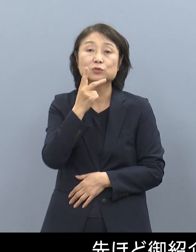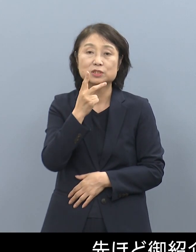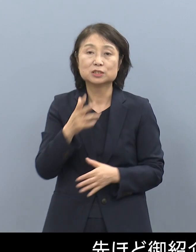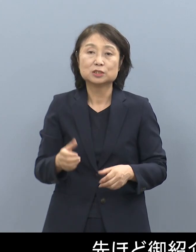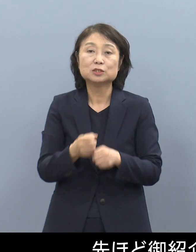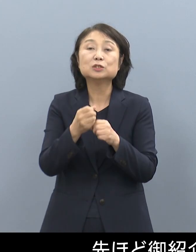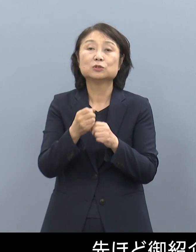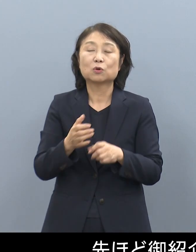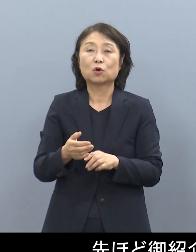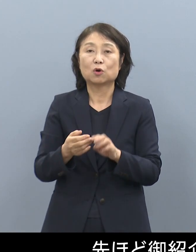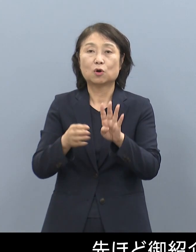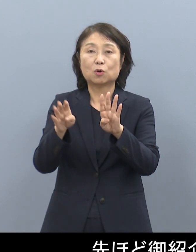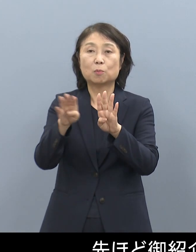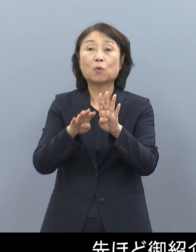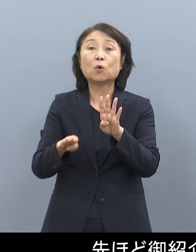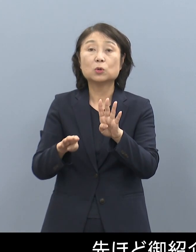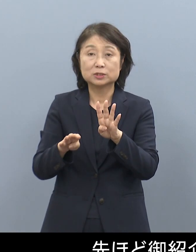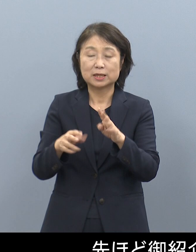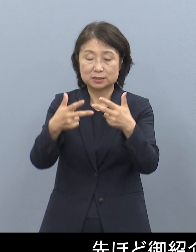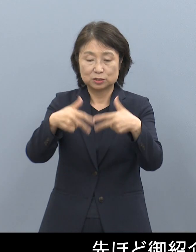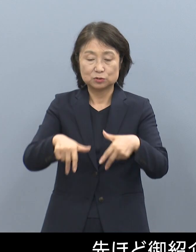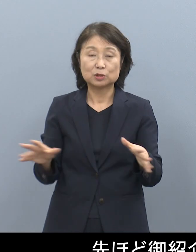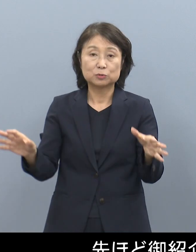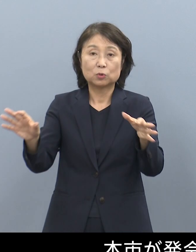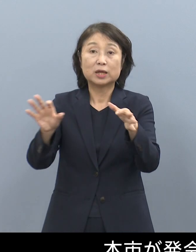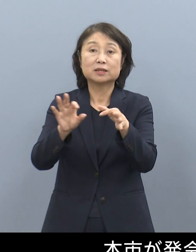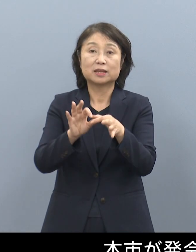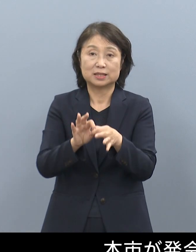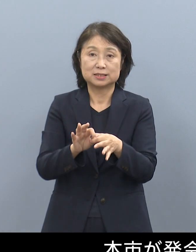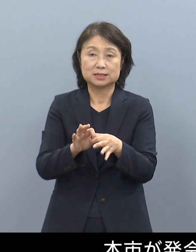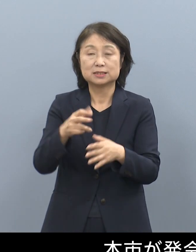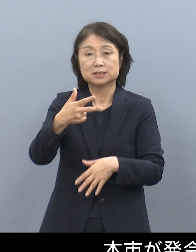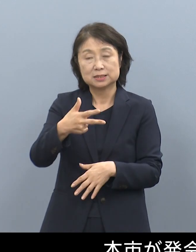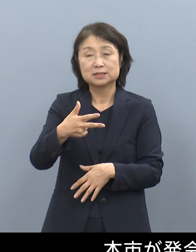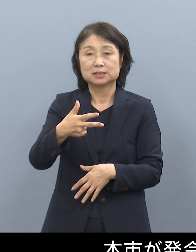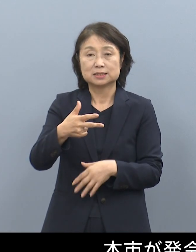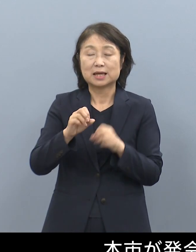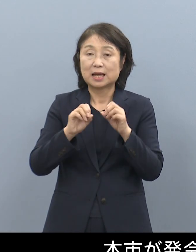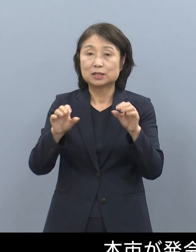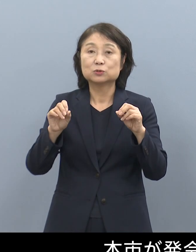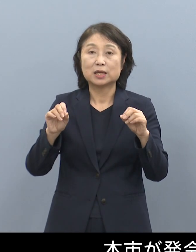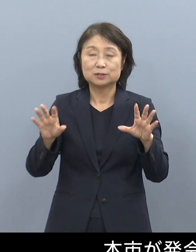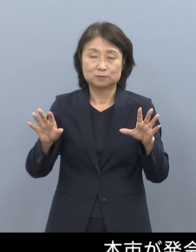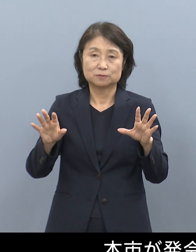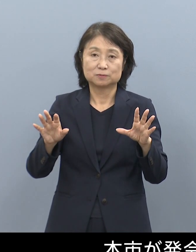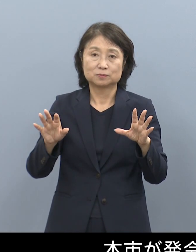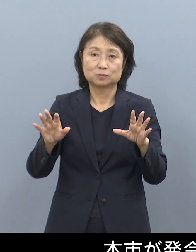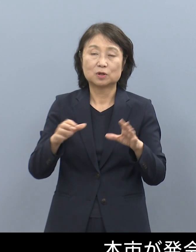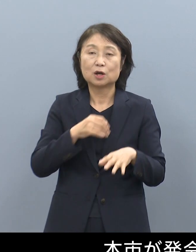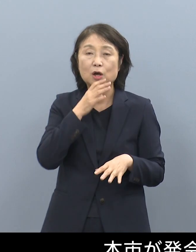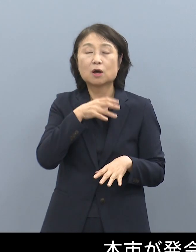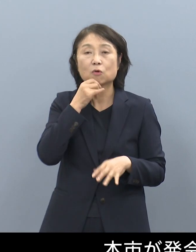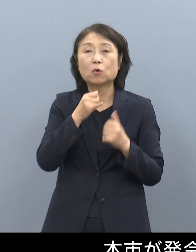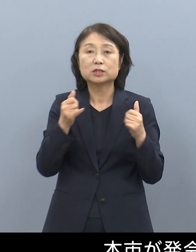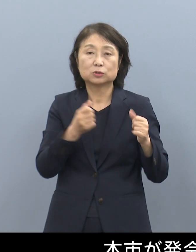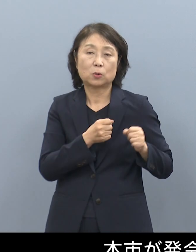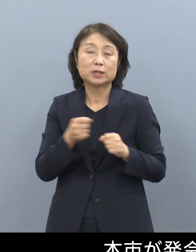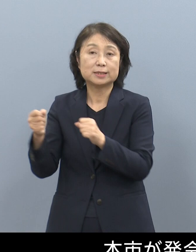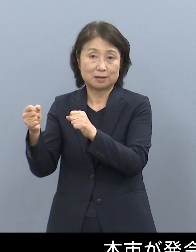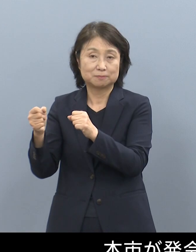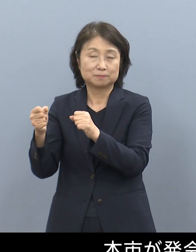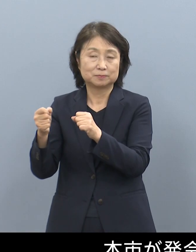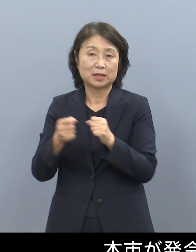合防災情報システムと連携し、本市が発令する高齢者等避難など